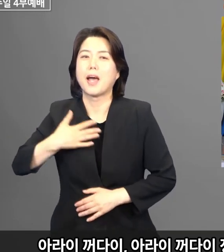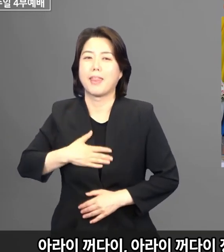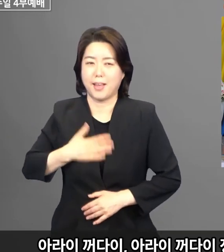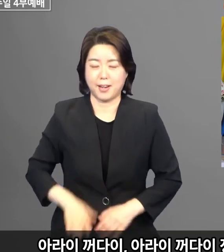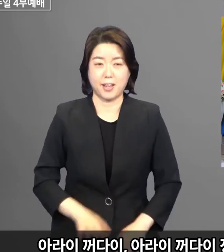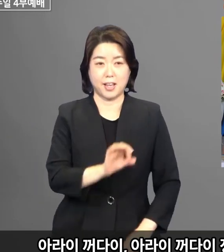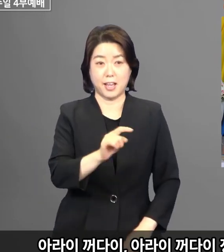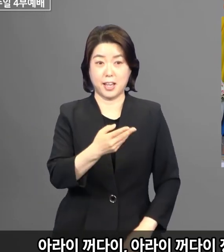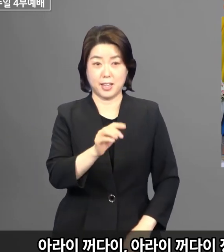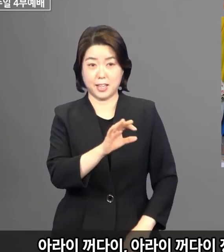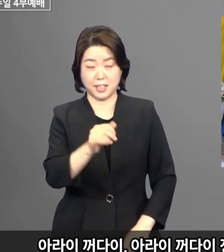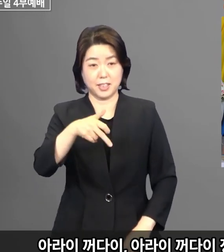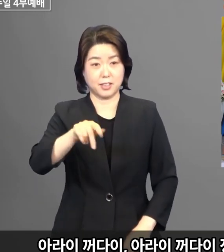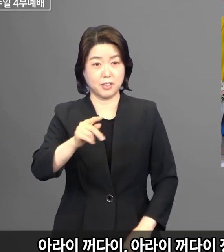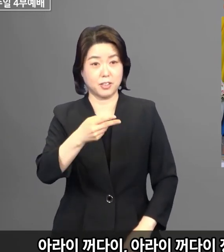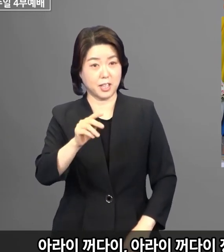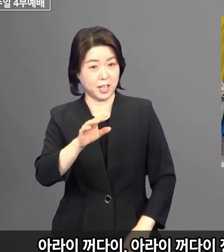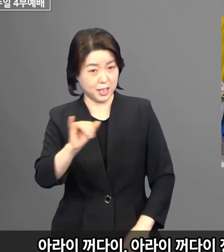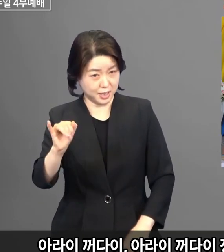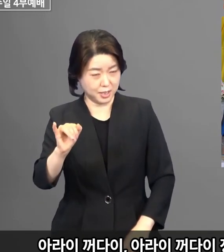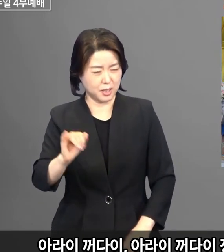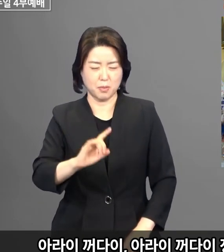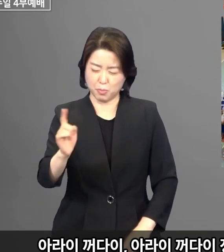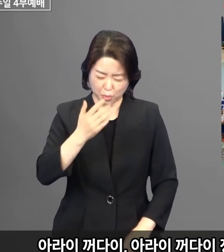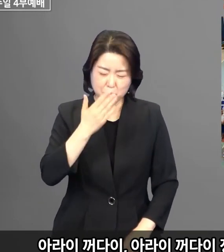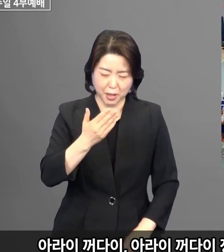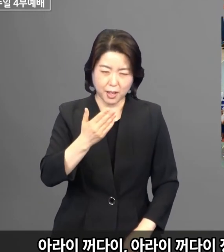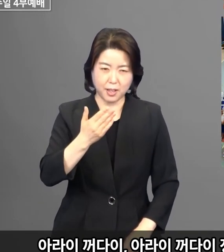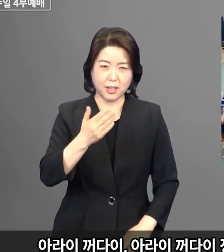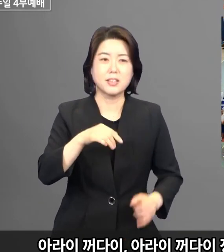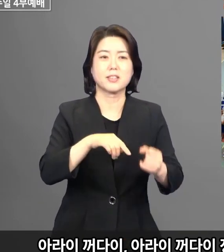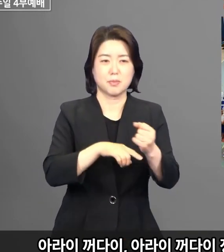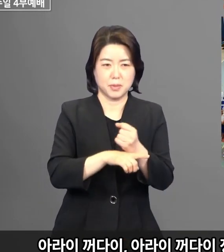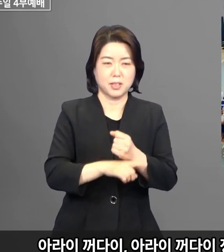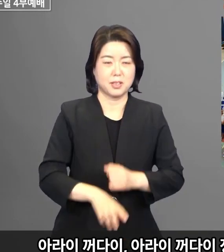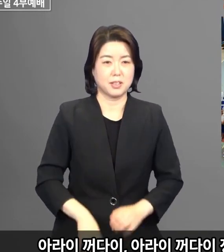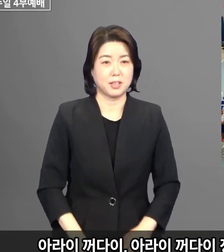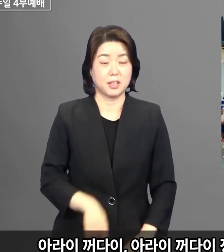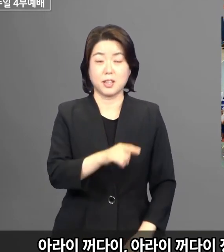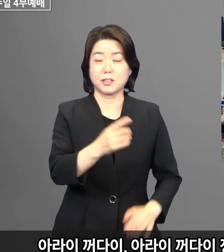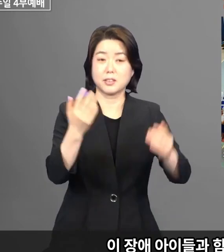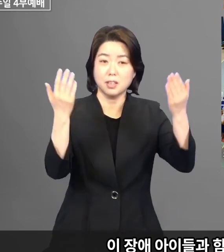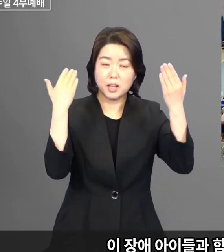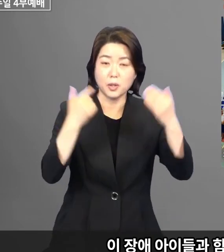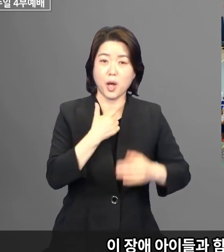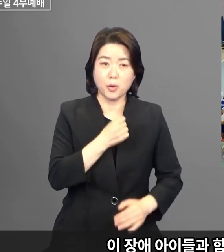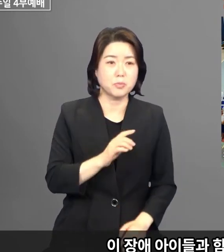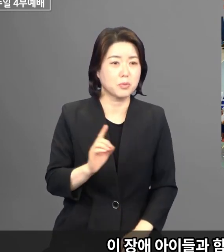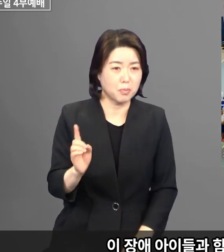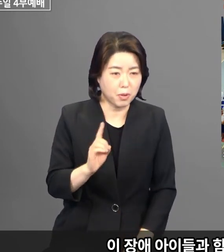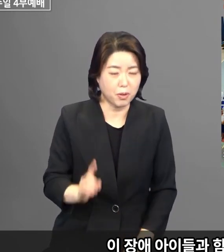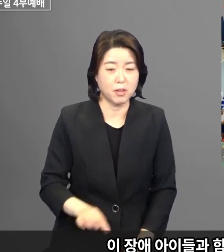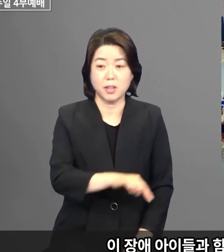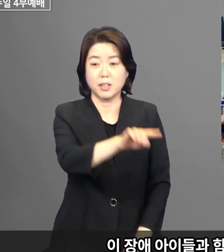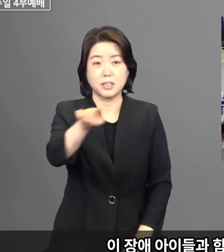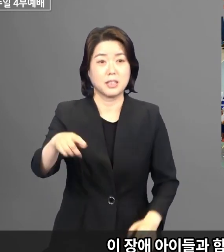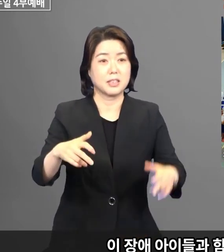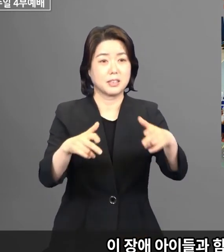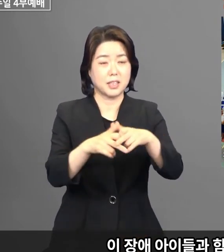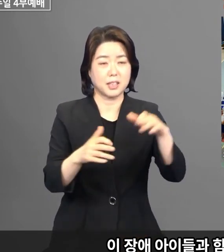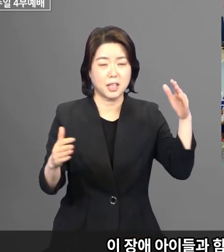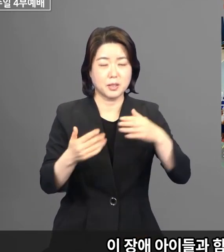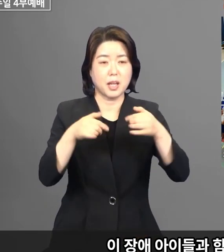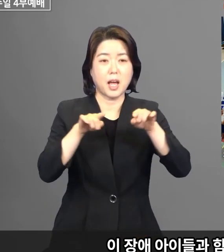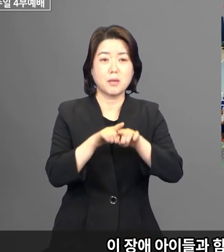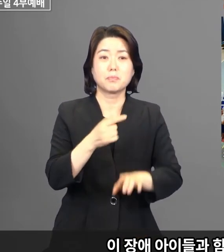아라이 꺼다이, 아라이 꺼다이. 정말 그 학교에서 하고 싶었던 거, 이 장애아이들과 함께 하고 싶었던